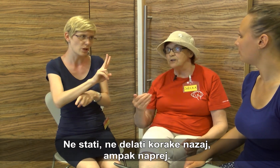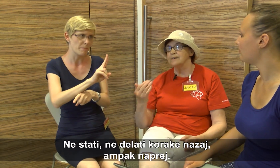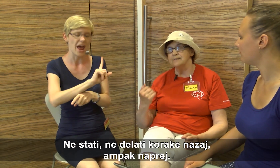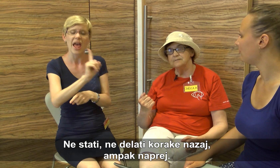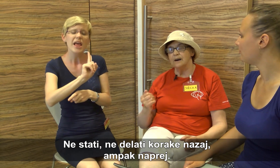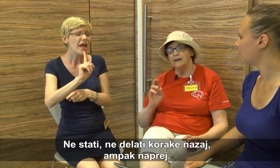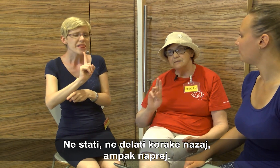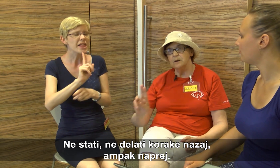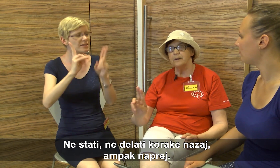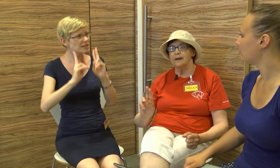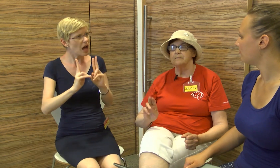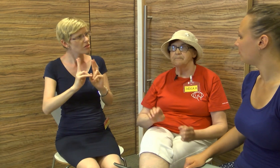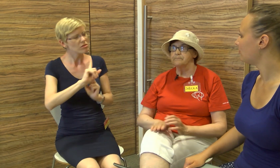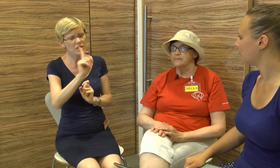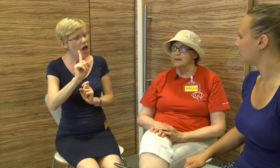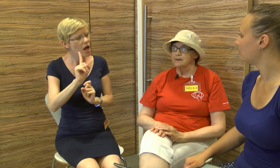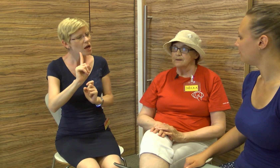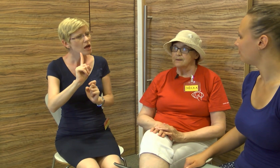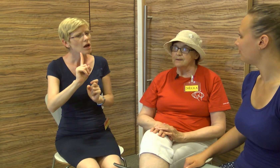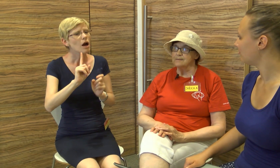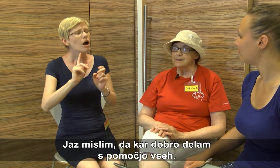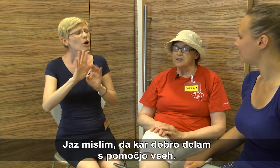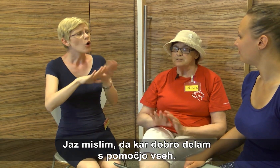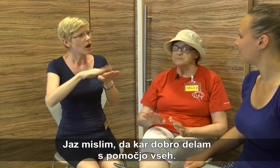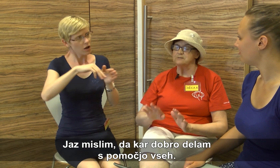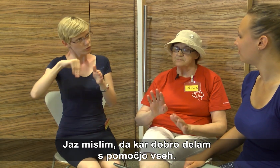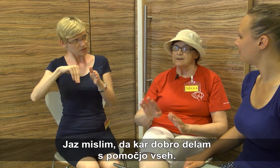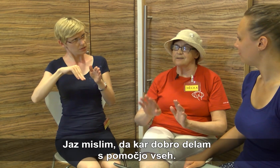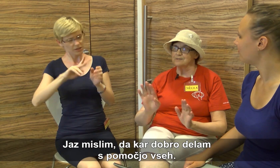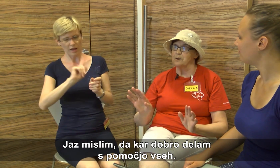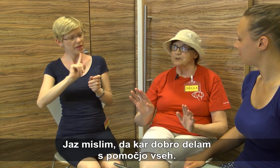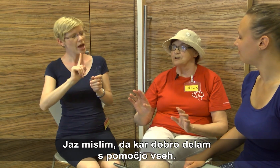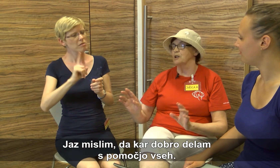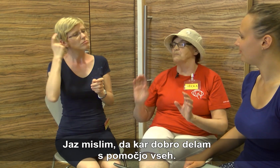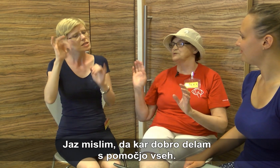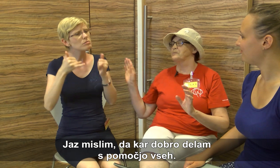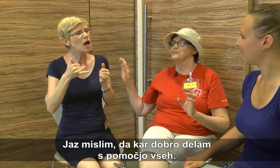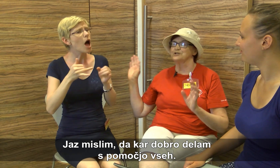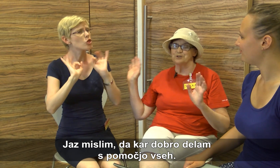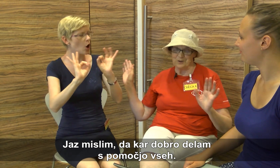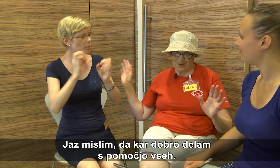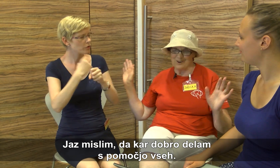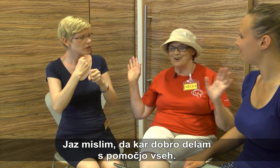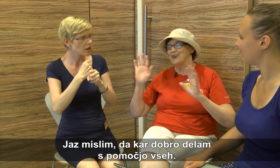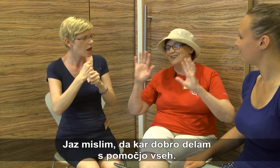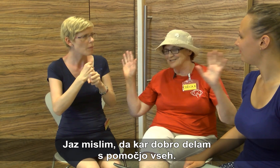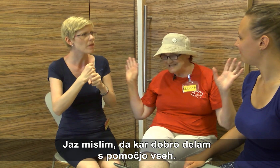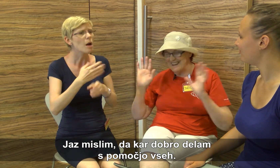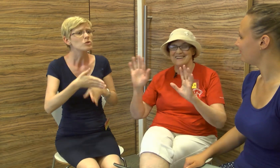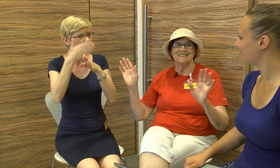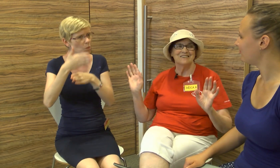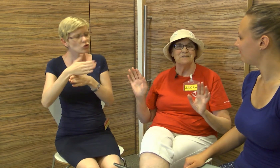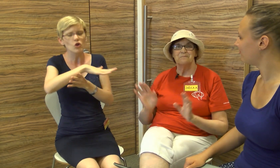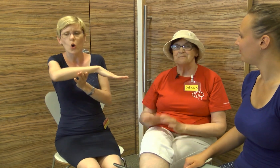delati korake nazaj, naprej. In jaz mislim, da je kar dobro delam s pomočjo